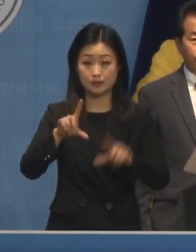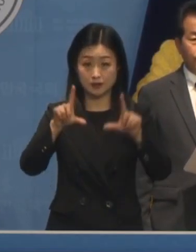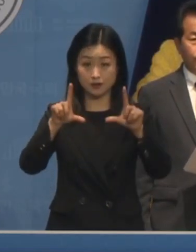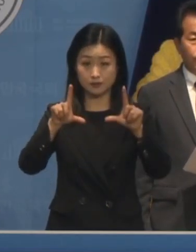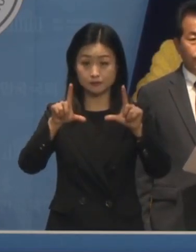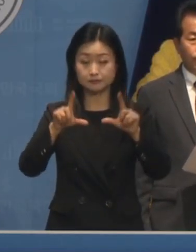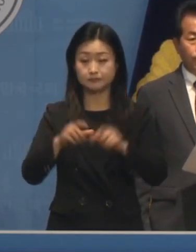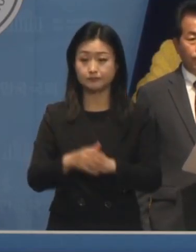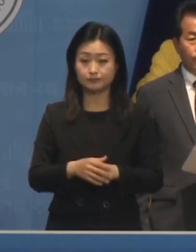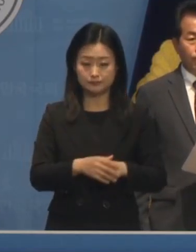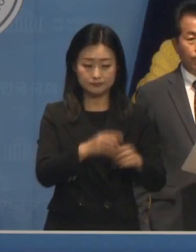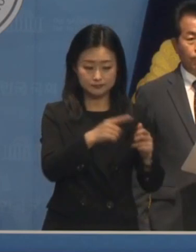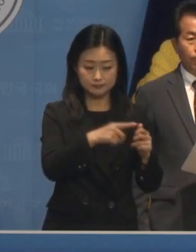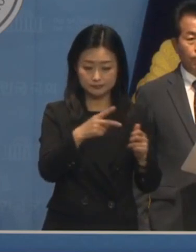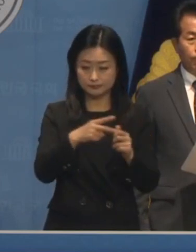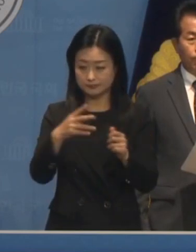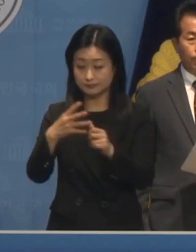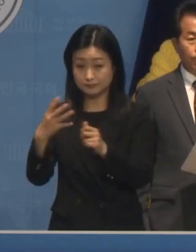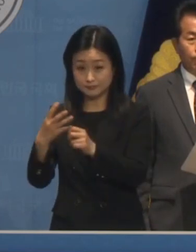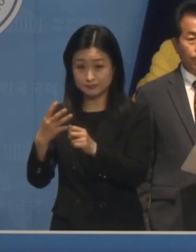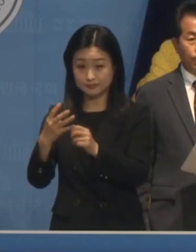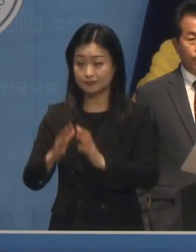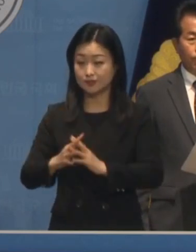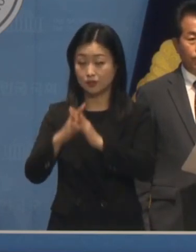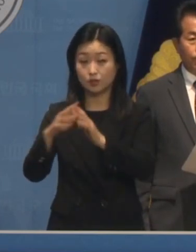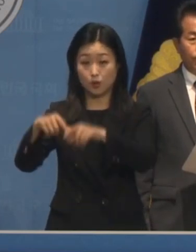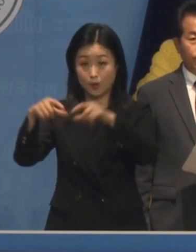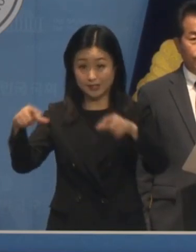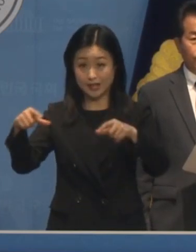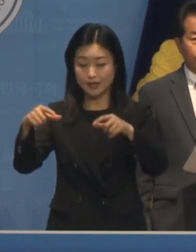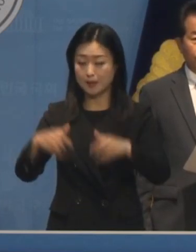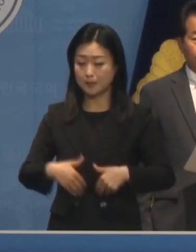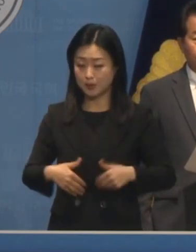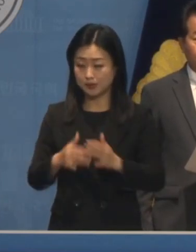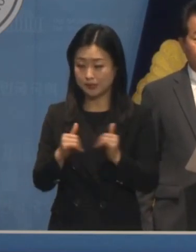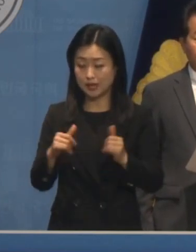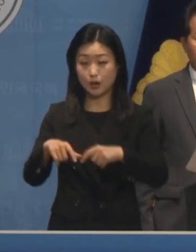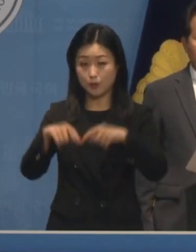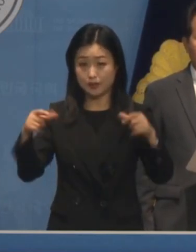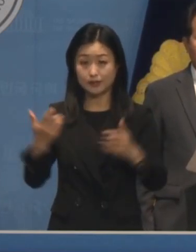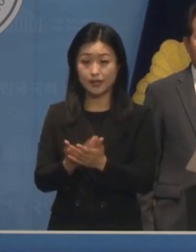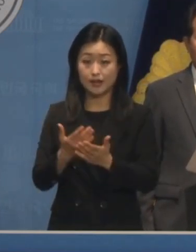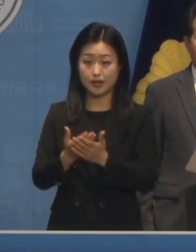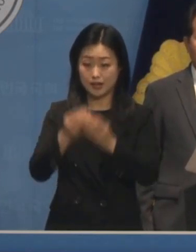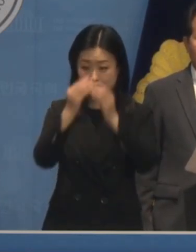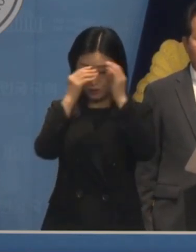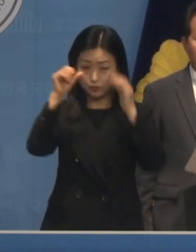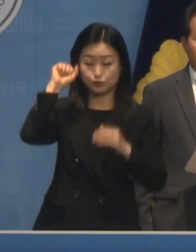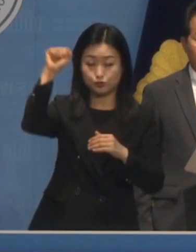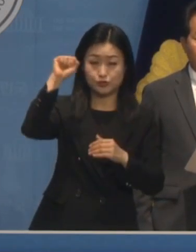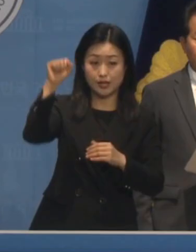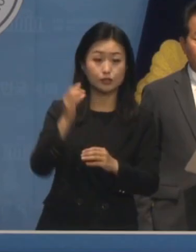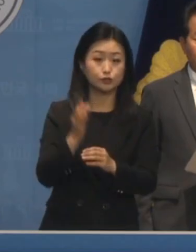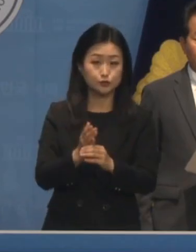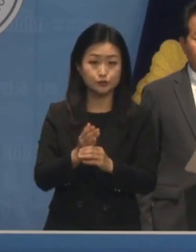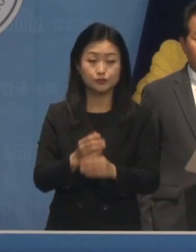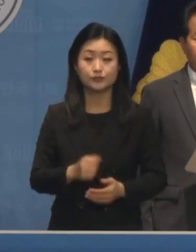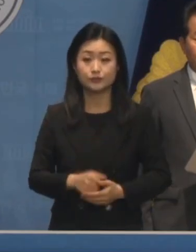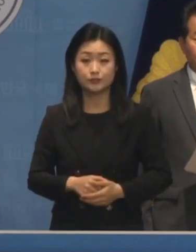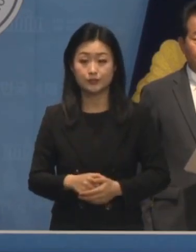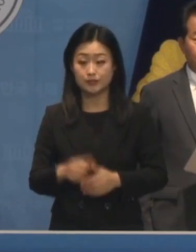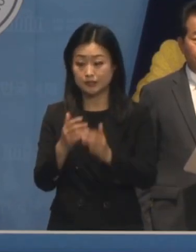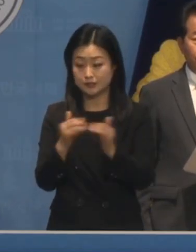인천공항 4단계 확장에 따른 필요 율력 충원을 요구하며 투쟁을 하고 있습니다 공항공사는